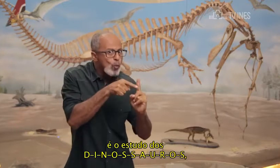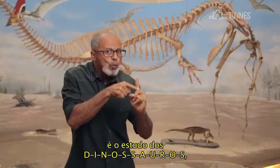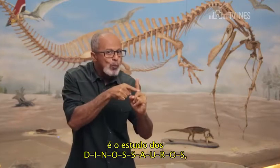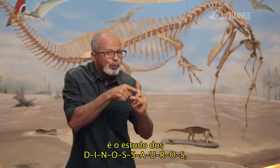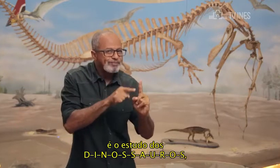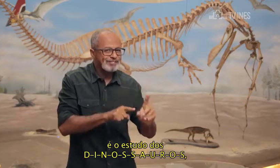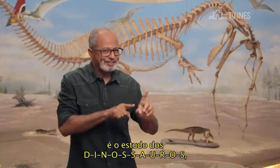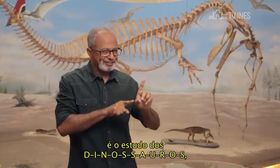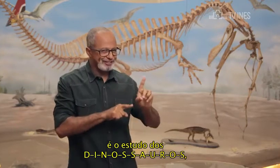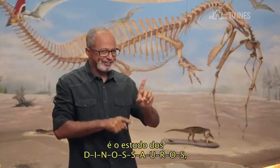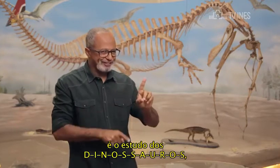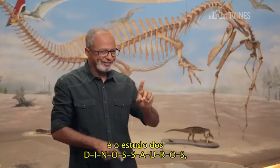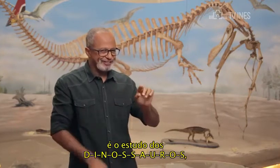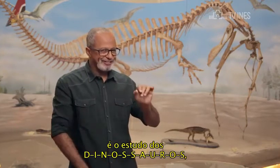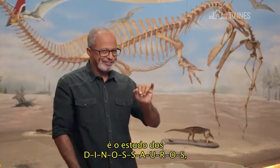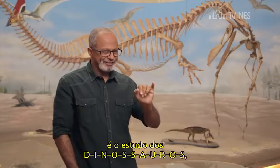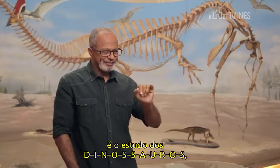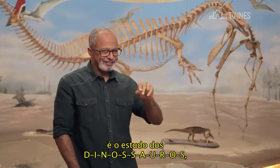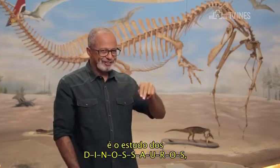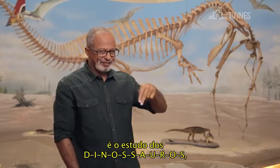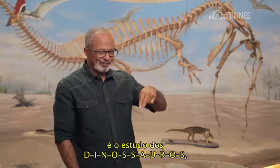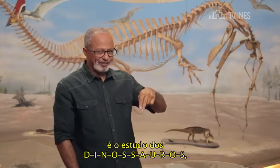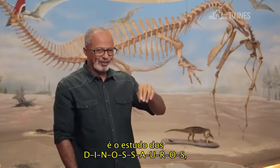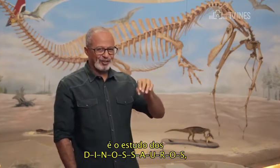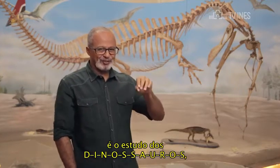dos... Dinossauros.